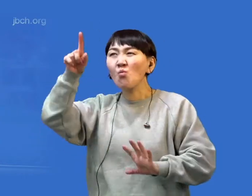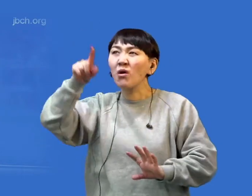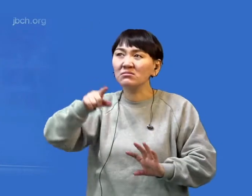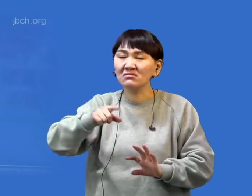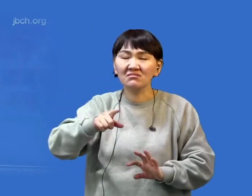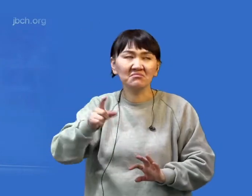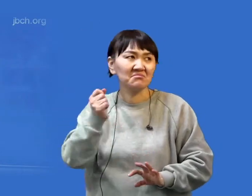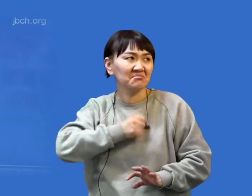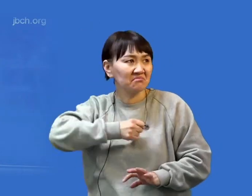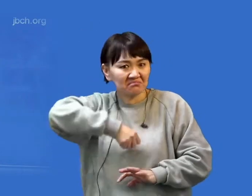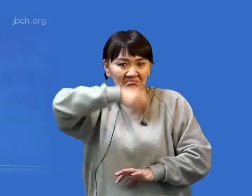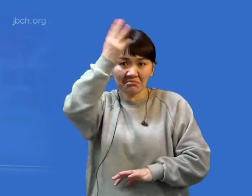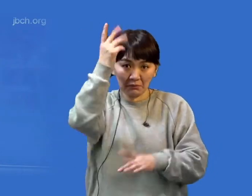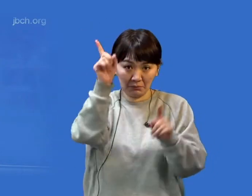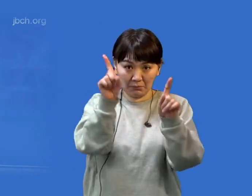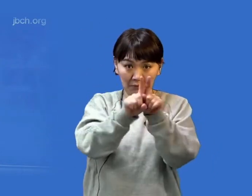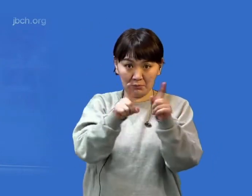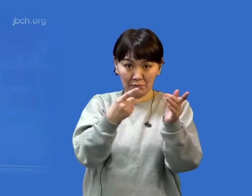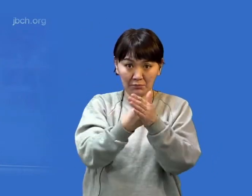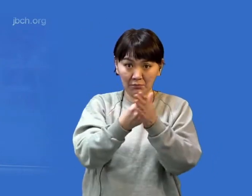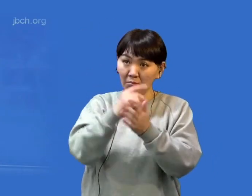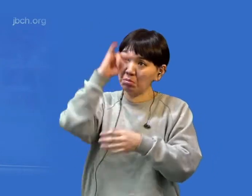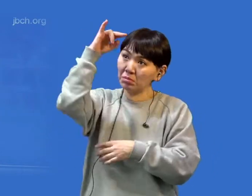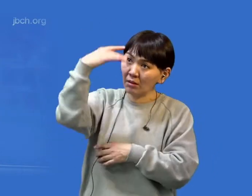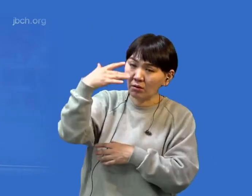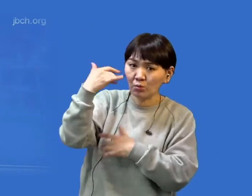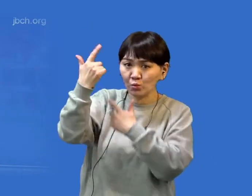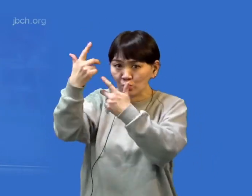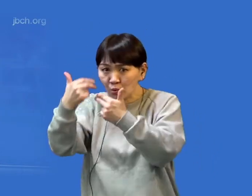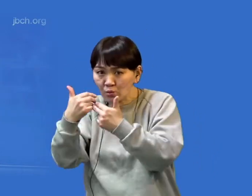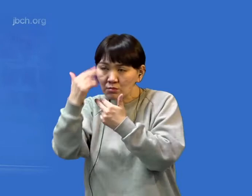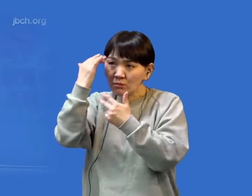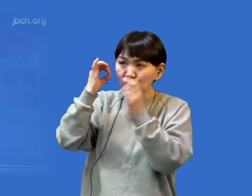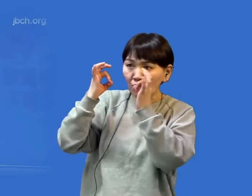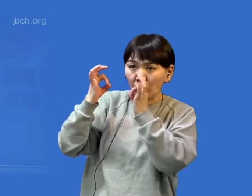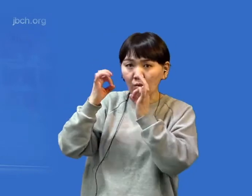чинь тэгээ нэг үсэл өнө юу байна вэ ерөөсө бодолцохгүй